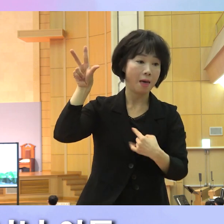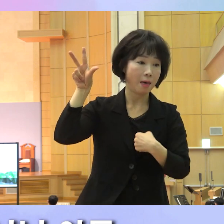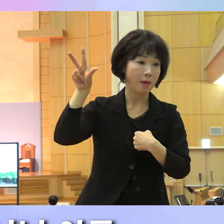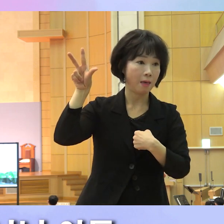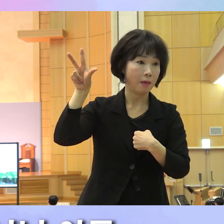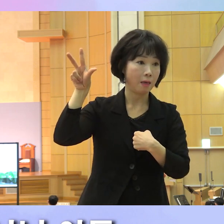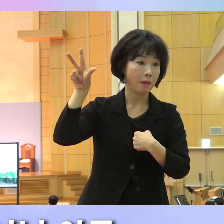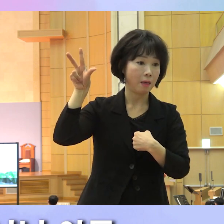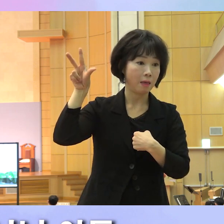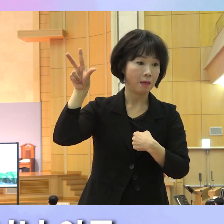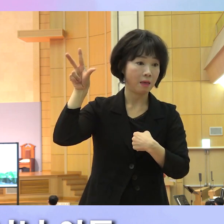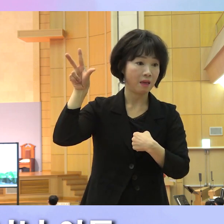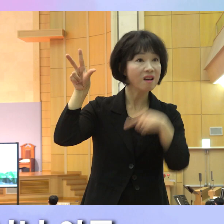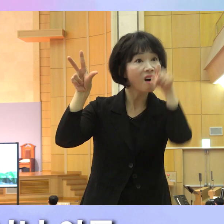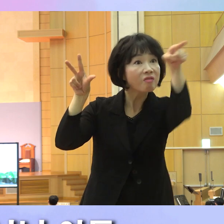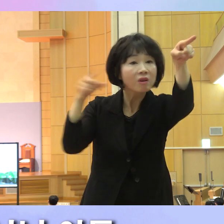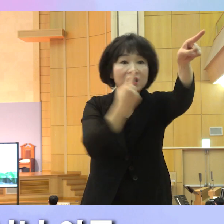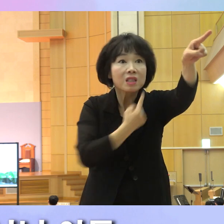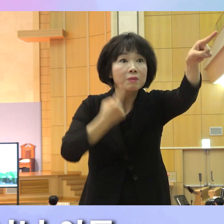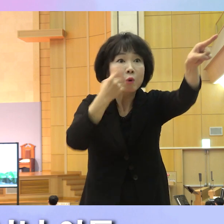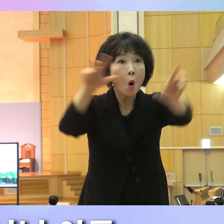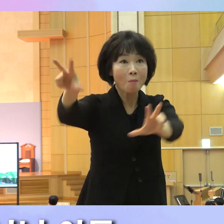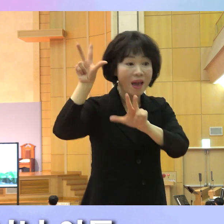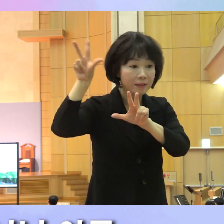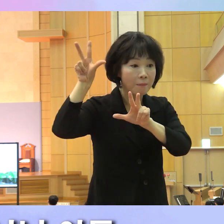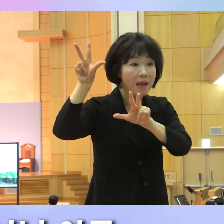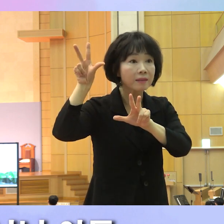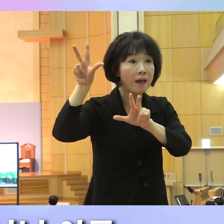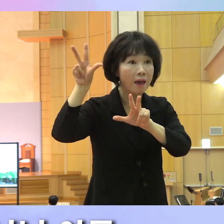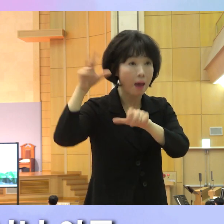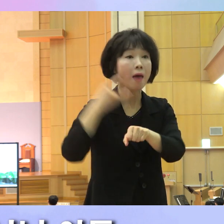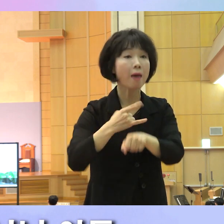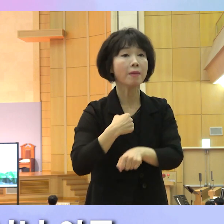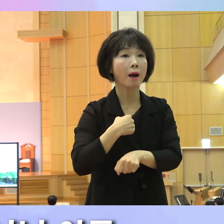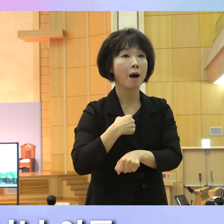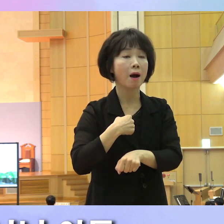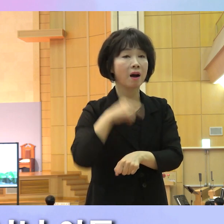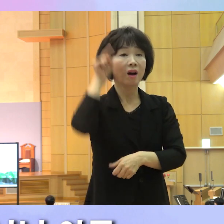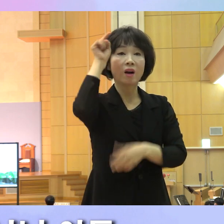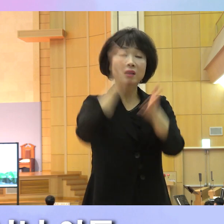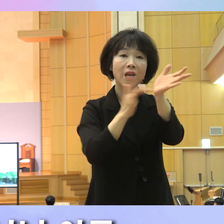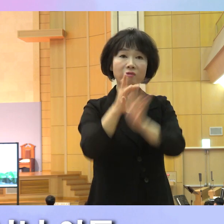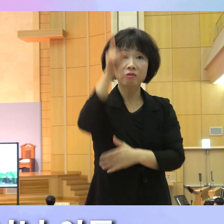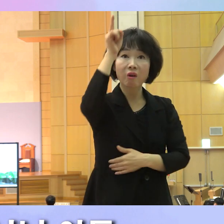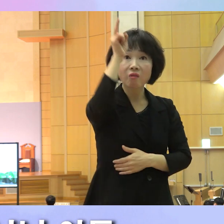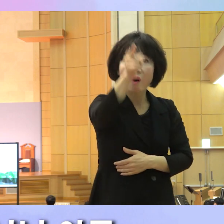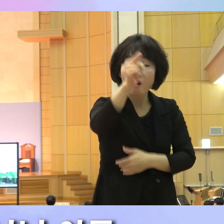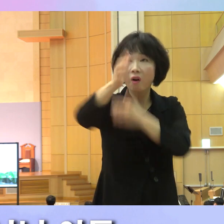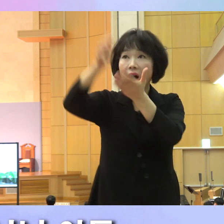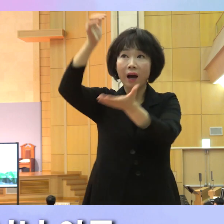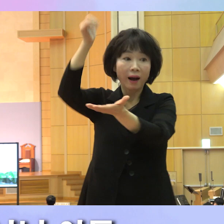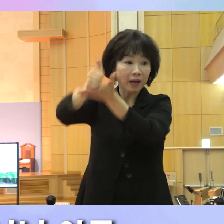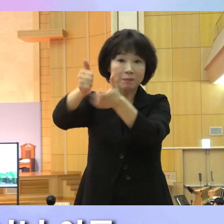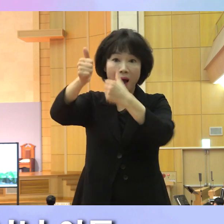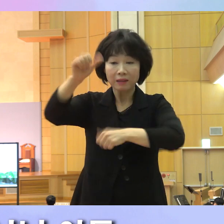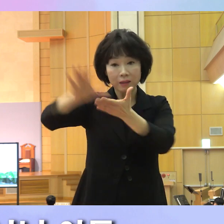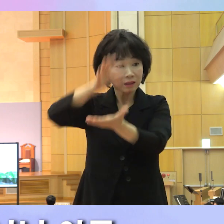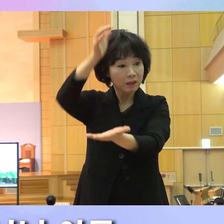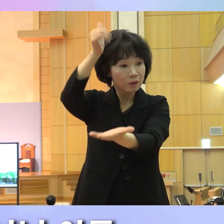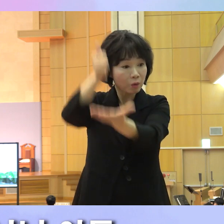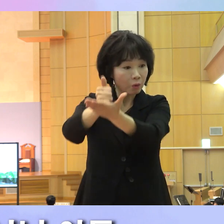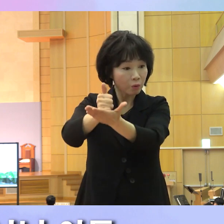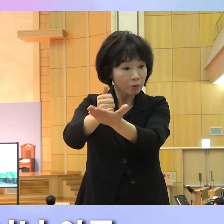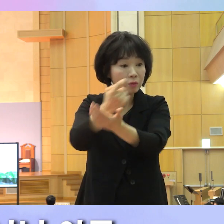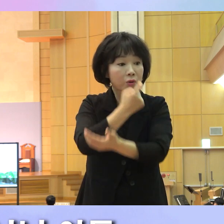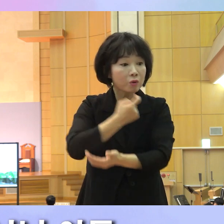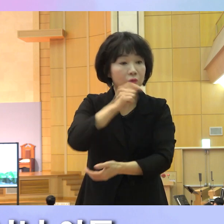하나님께 너 입으로 맹세하도록 할 터이니 네가 하나님의 아들 그리스도인지